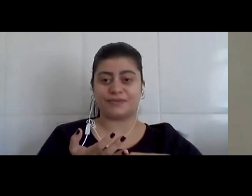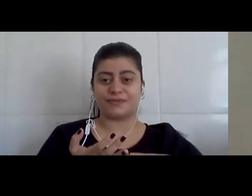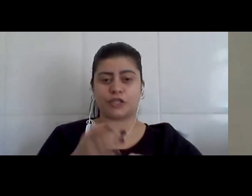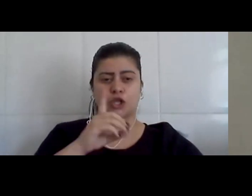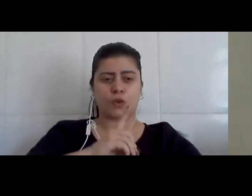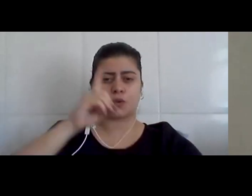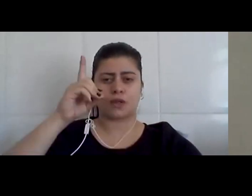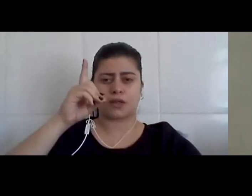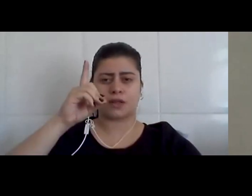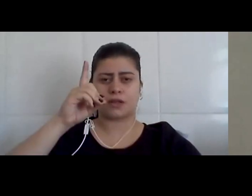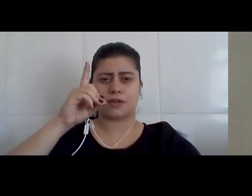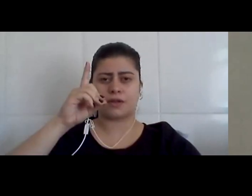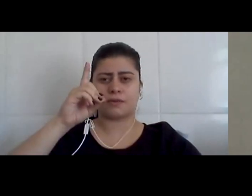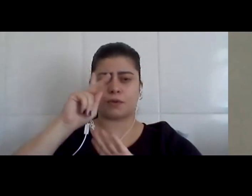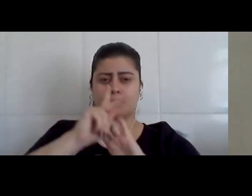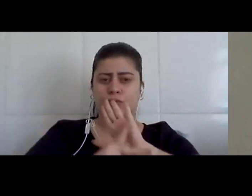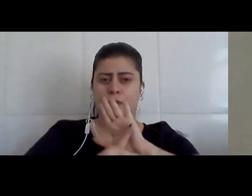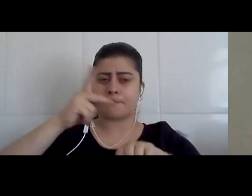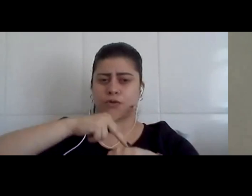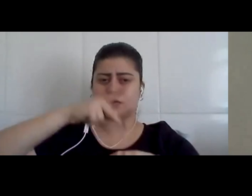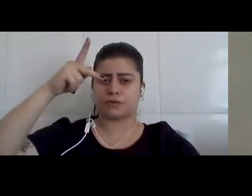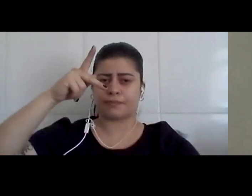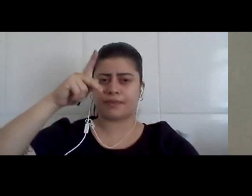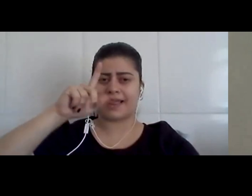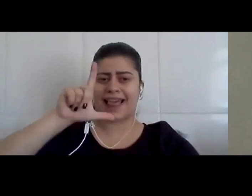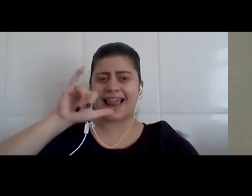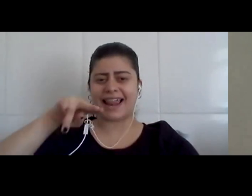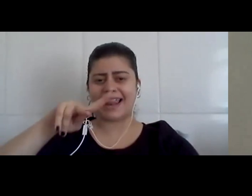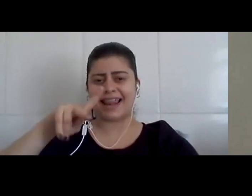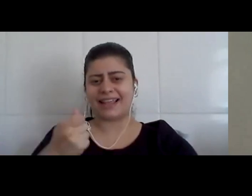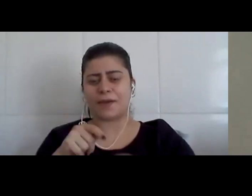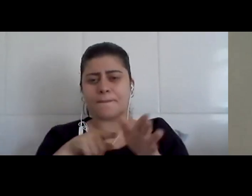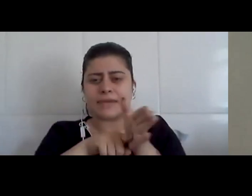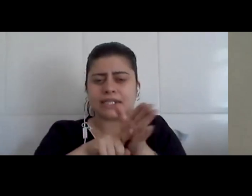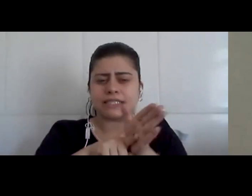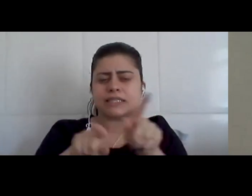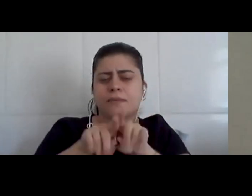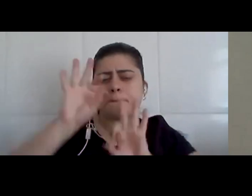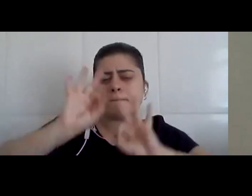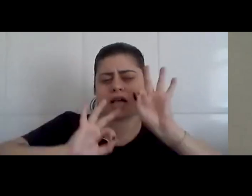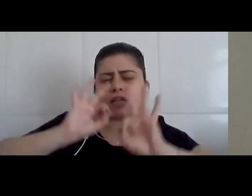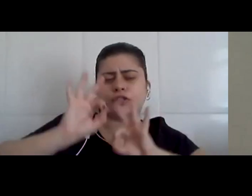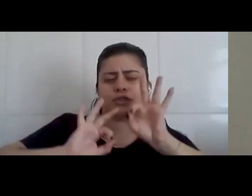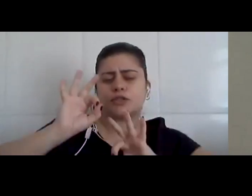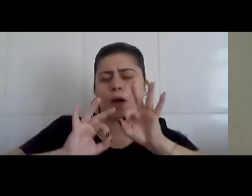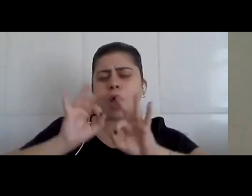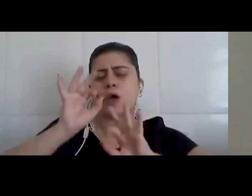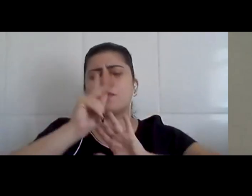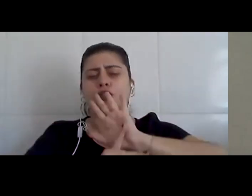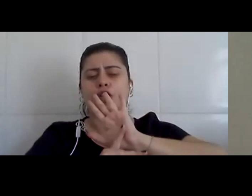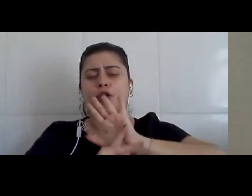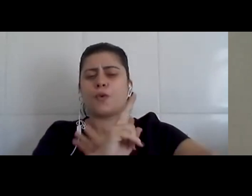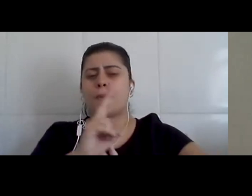doutoranda do programa de pós-graduação pela linha de pesquisa Planejamento e Projeto Urbano e